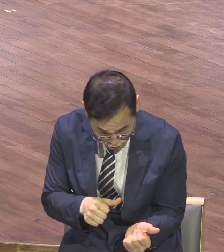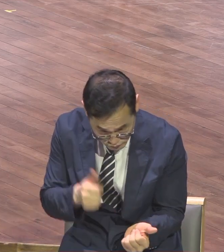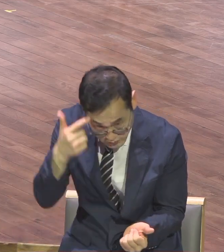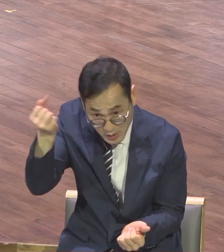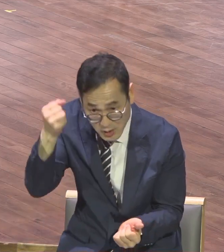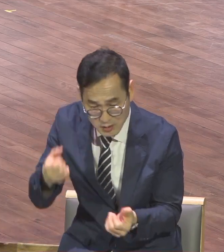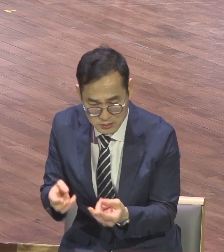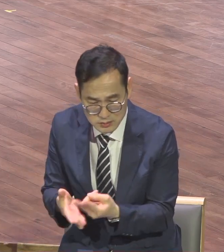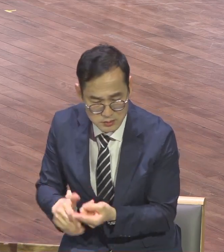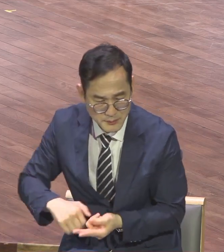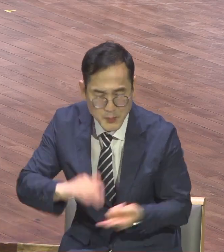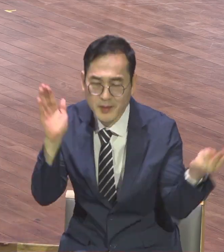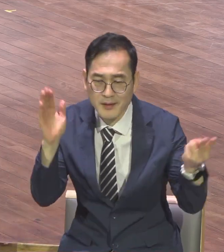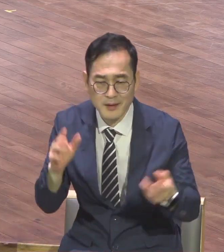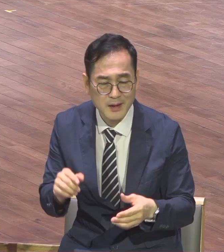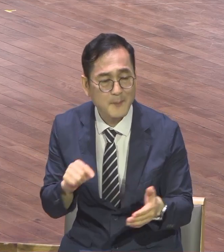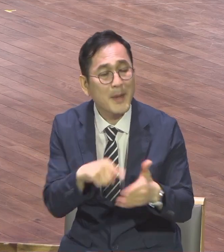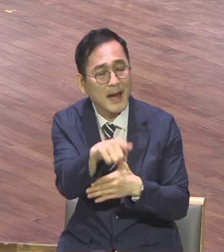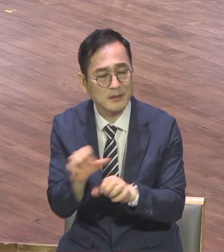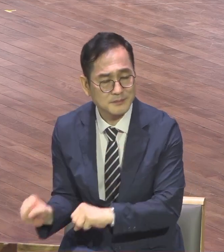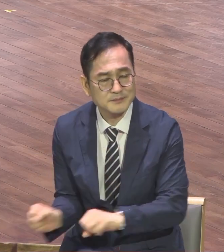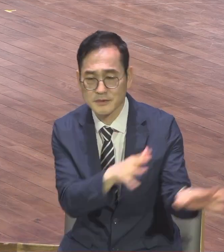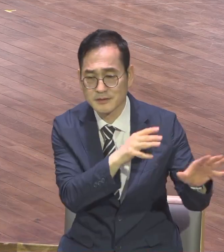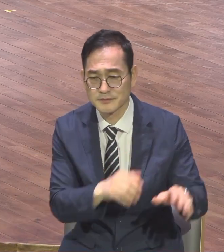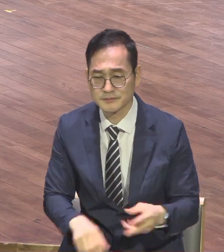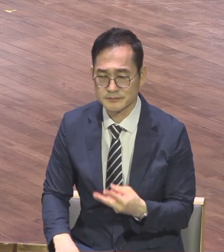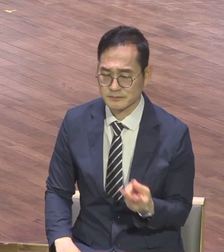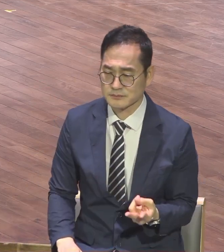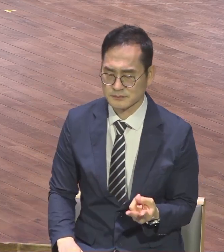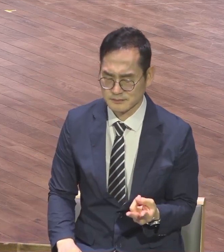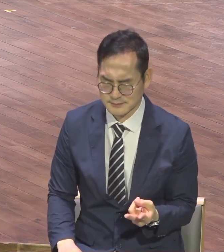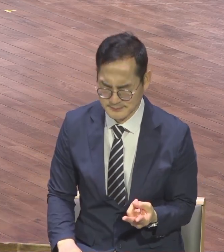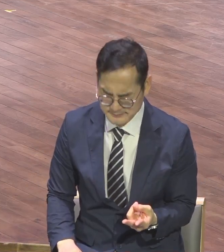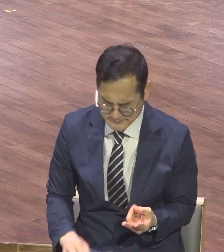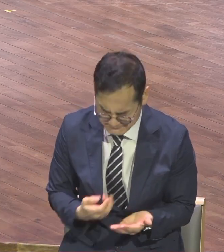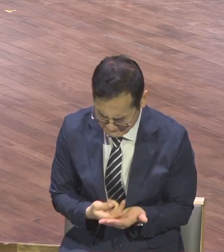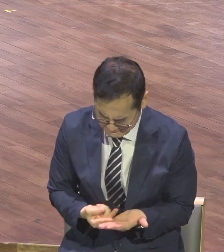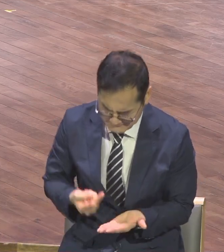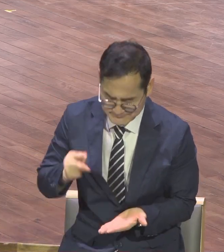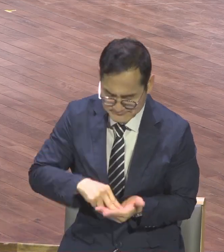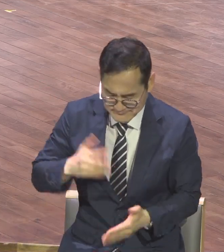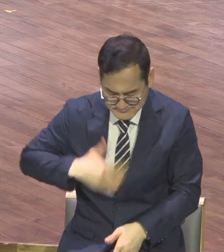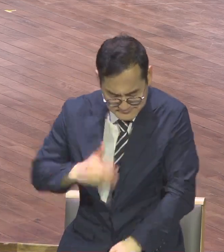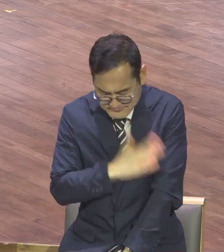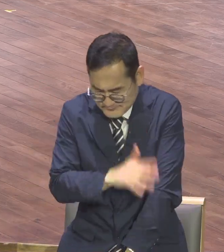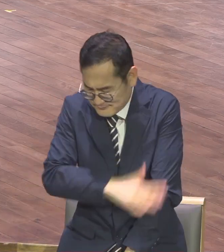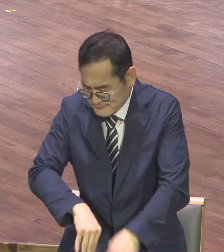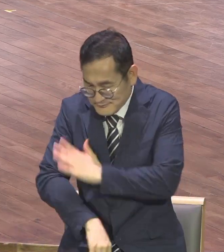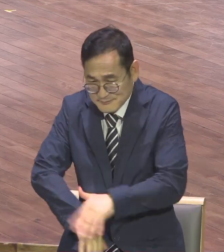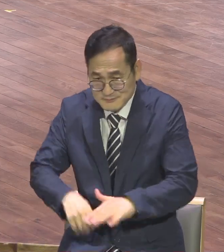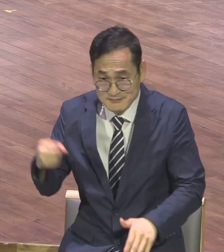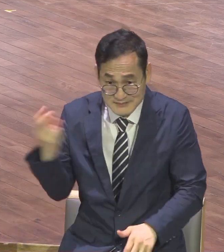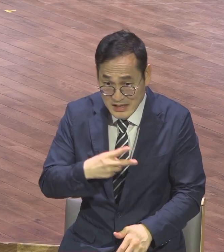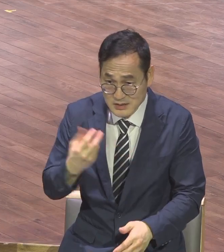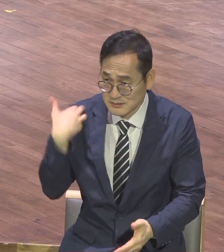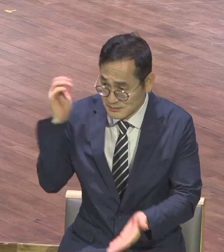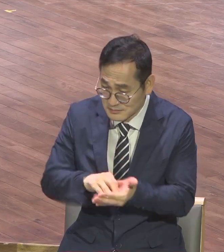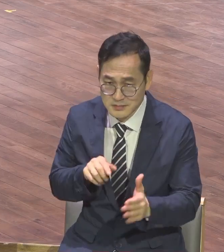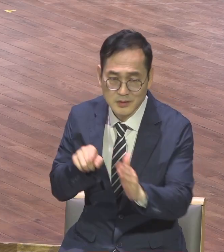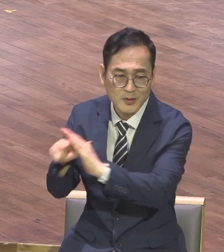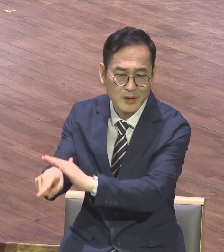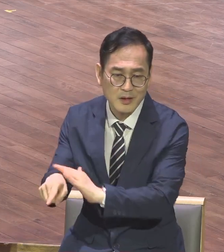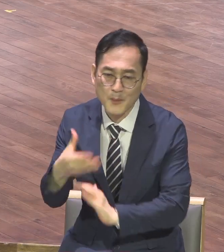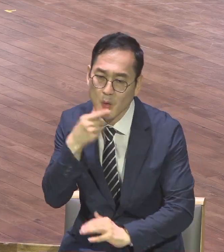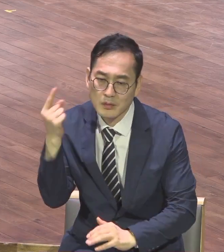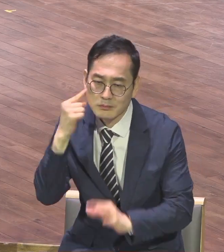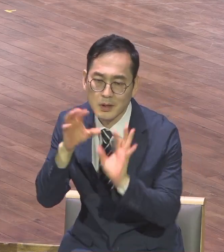끌어내치니라. 제자들이 둘러섰을 때 바울이 일어나 그 성에 들어갔다가 이튿날 바나바와 함께 더베로 가서